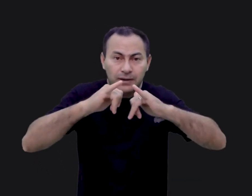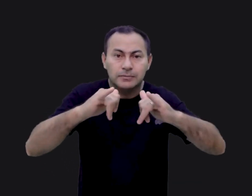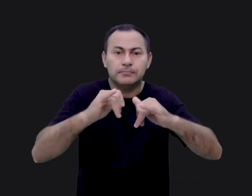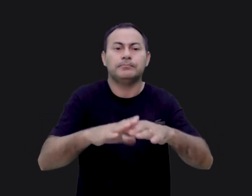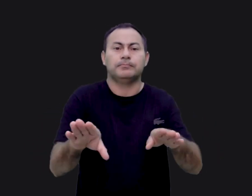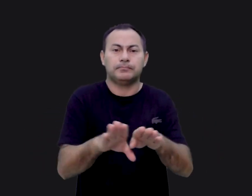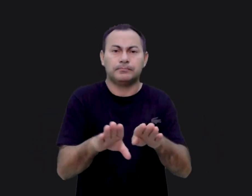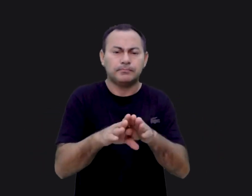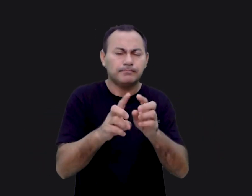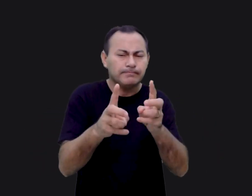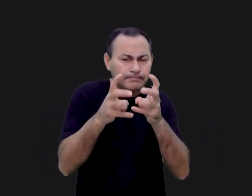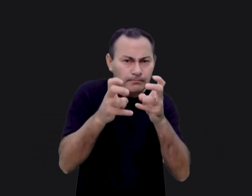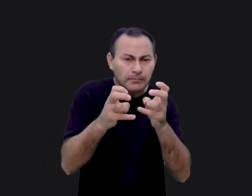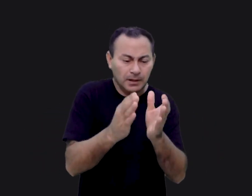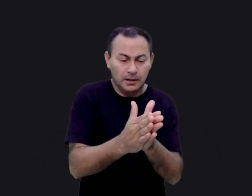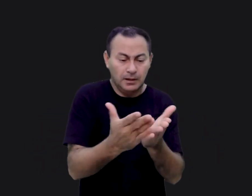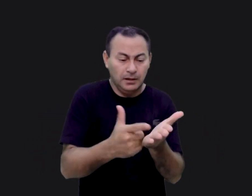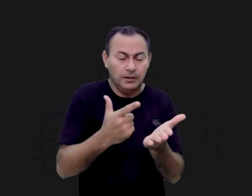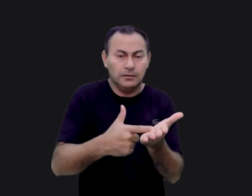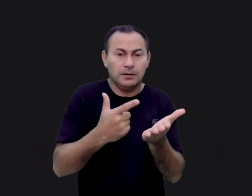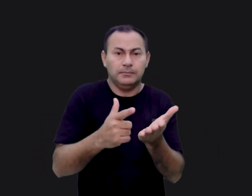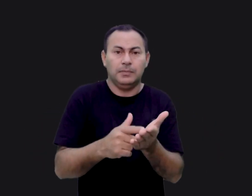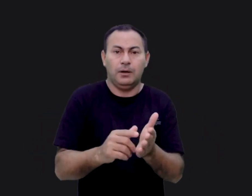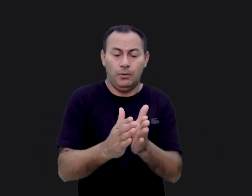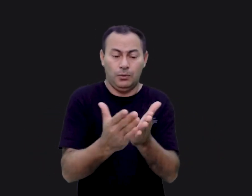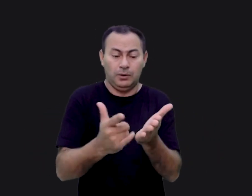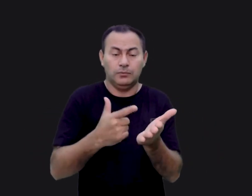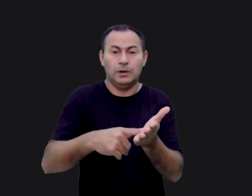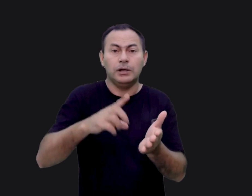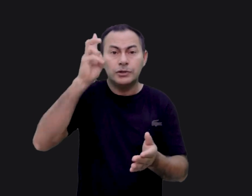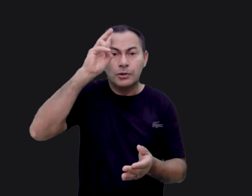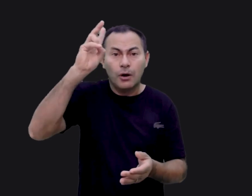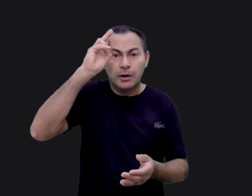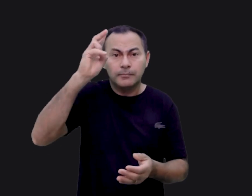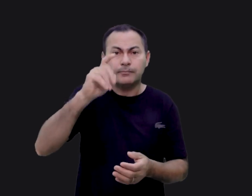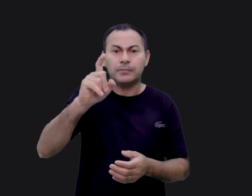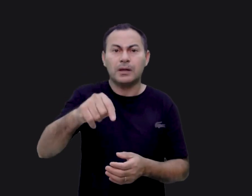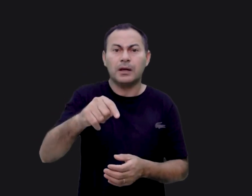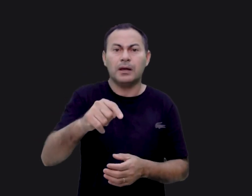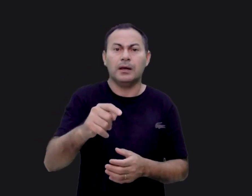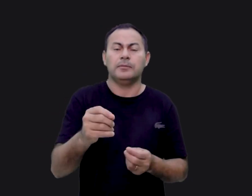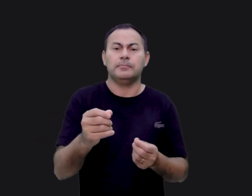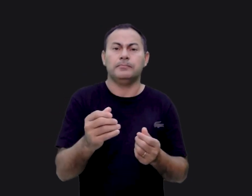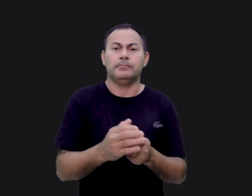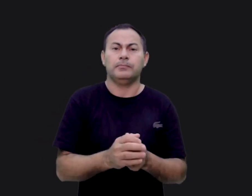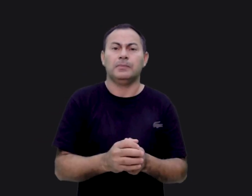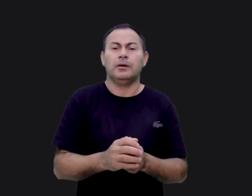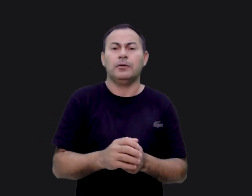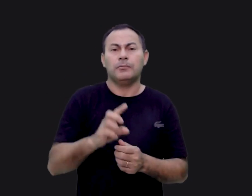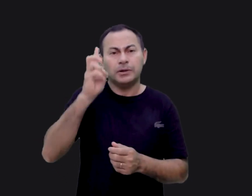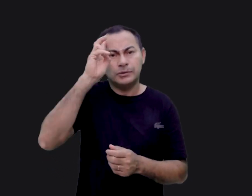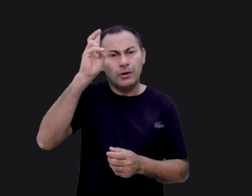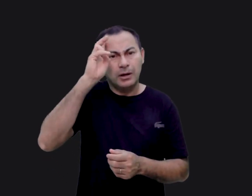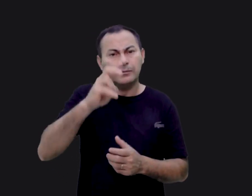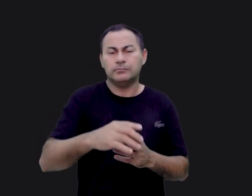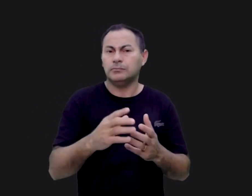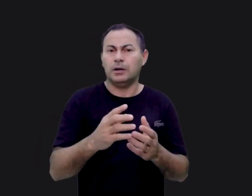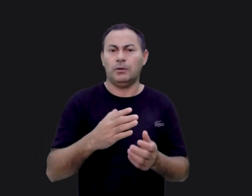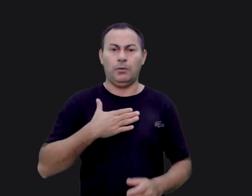avisos. Também devemos perceber que esse livro, além de ser um livro histórico, é uma alegoria. Gostaria